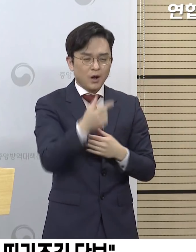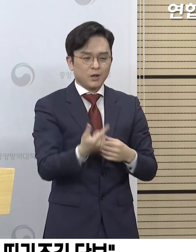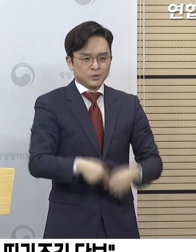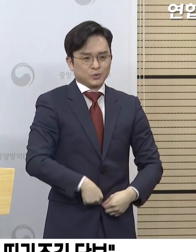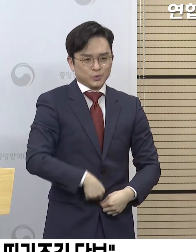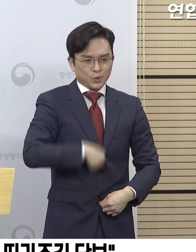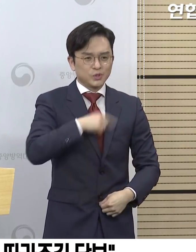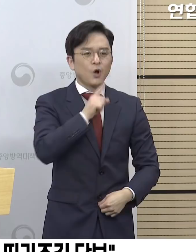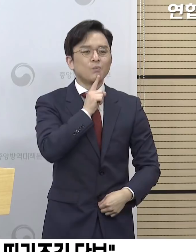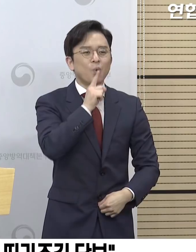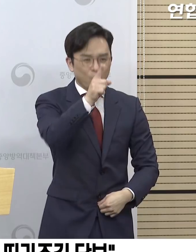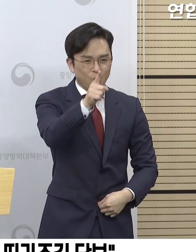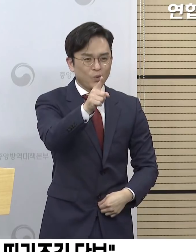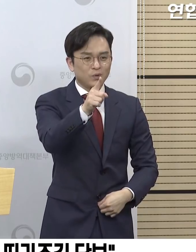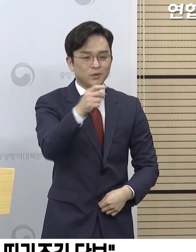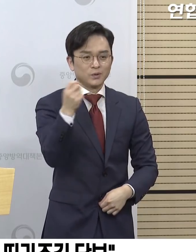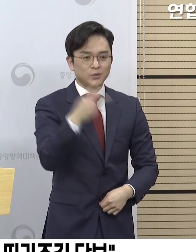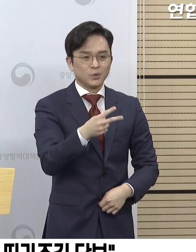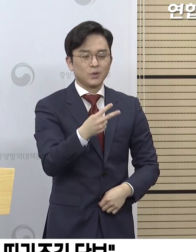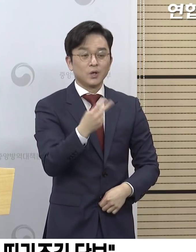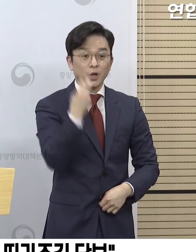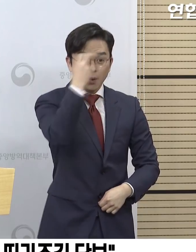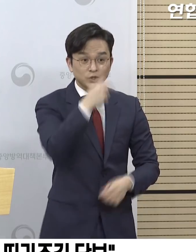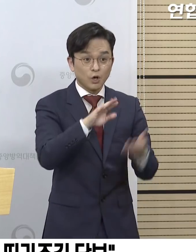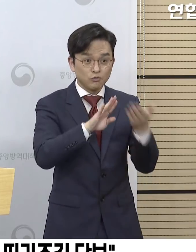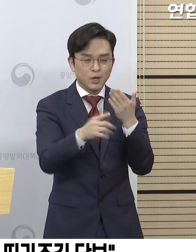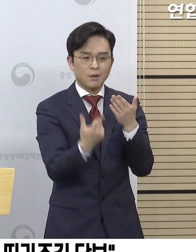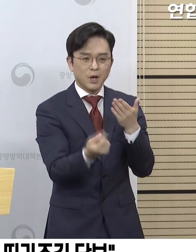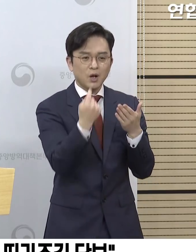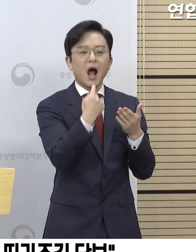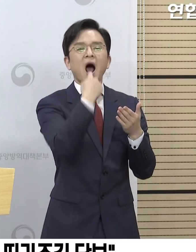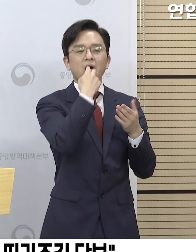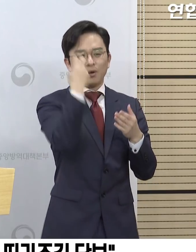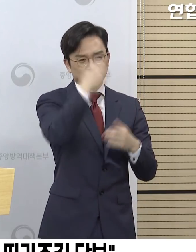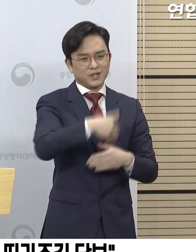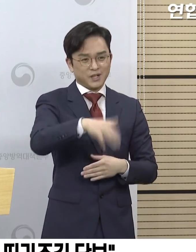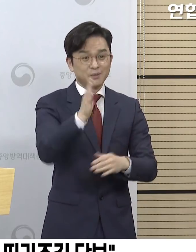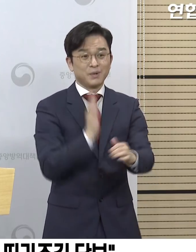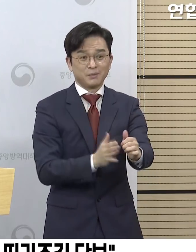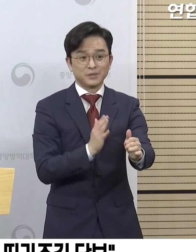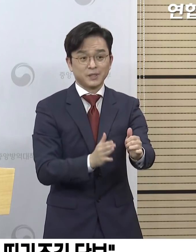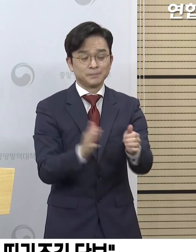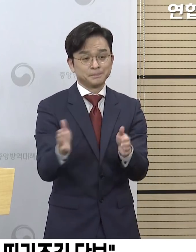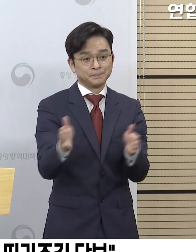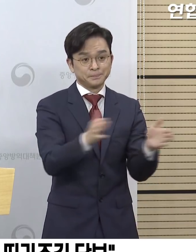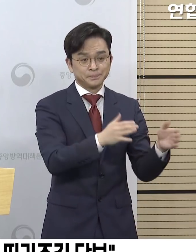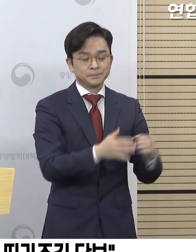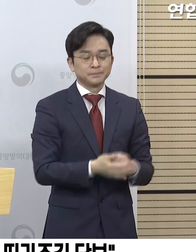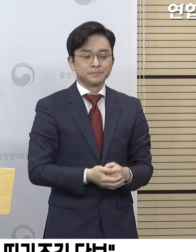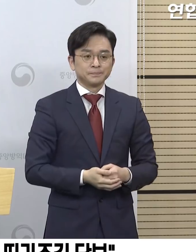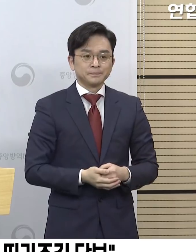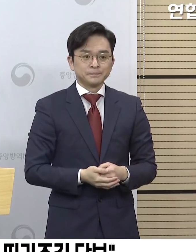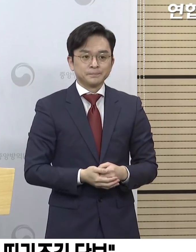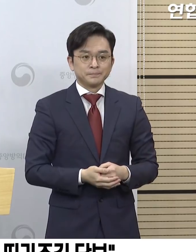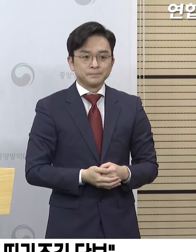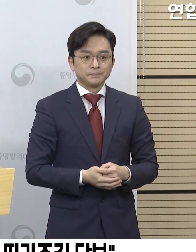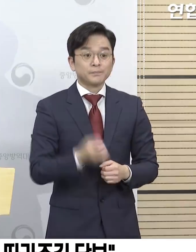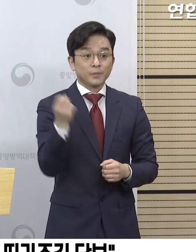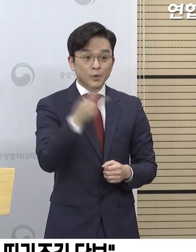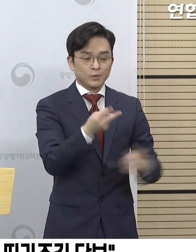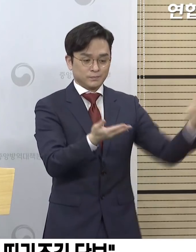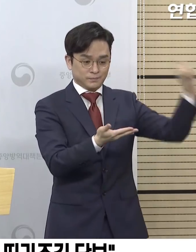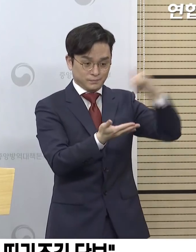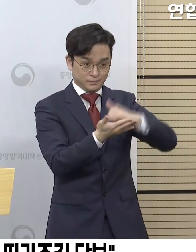자진신고하고 검역조사와 진단검사를 받아주시길 바랍니다. 입국 후에는 가급적